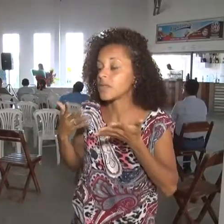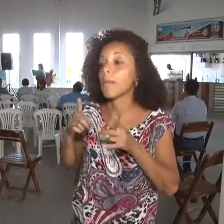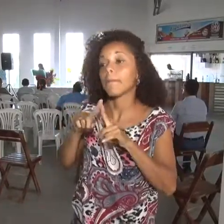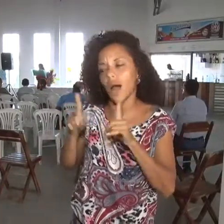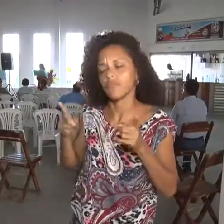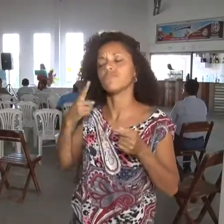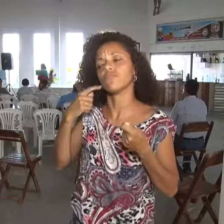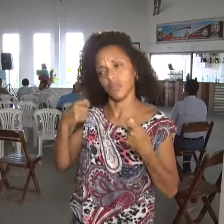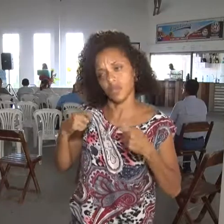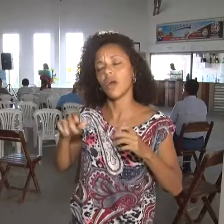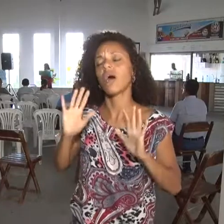de informações porque enfrenta